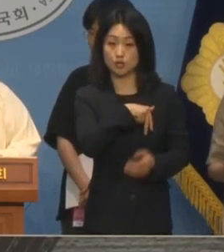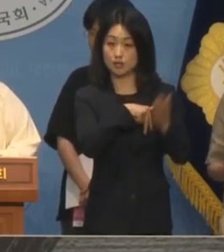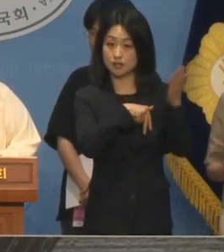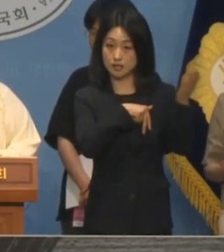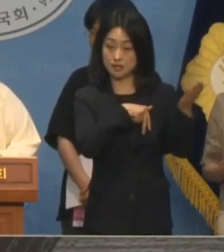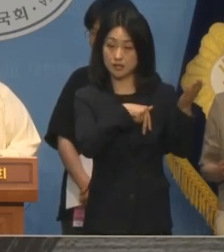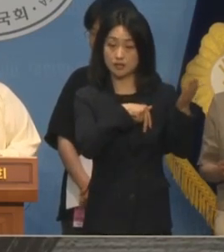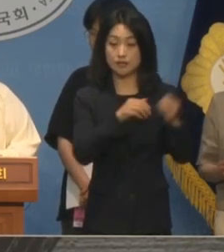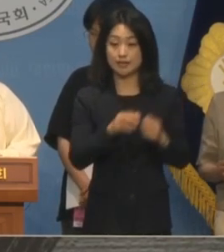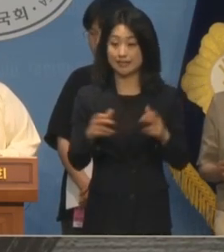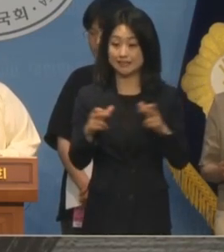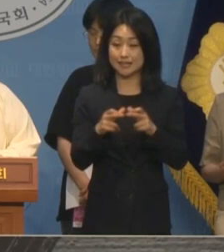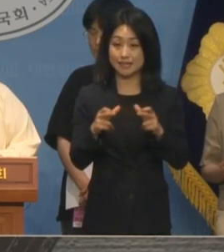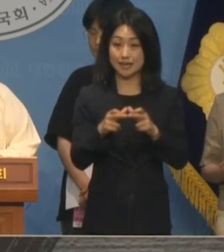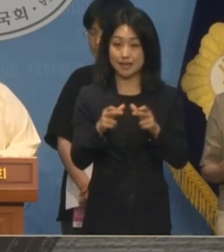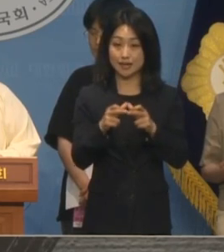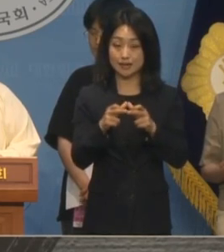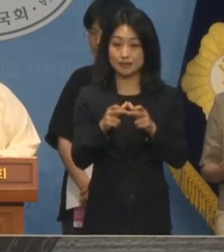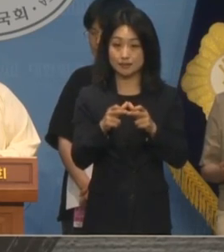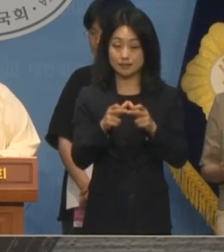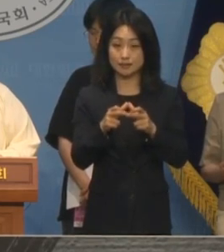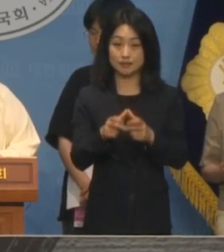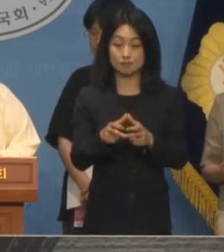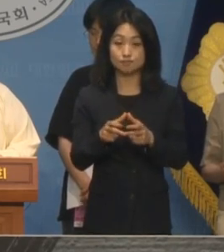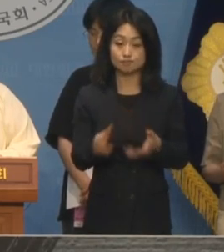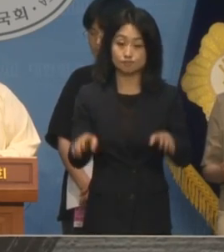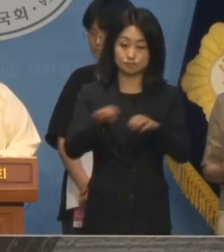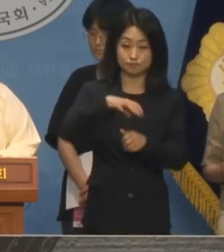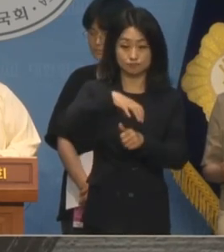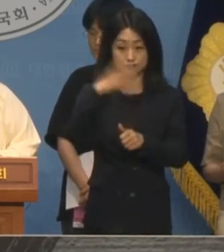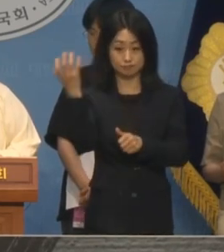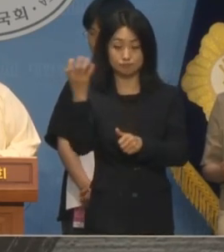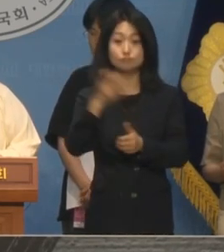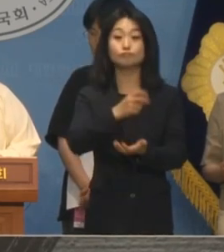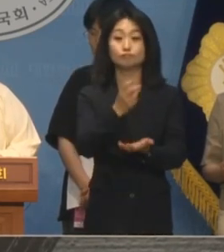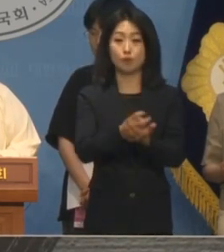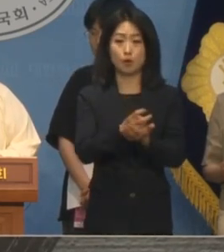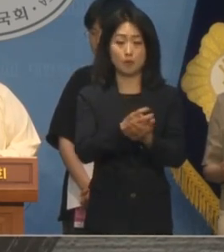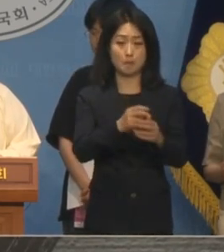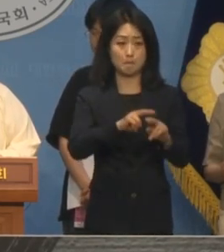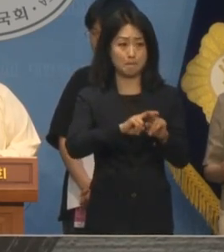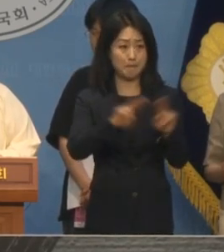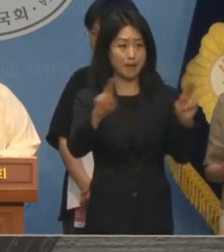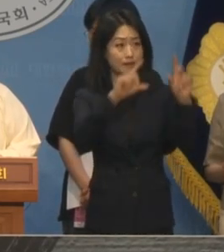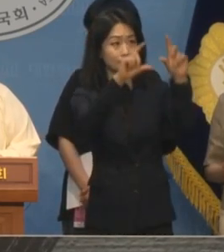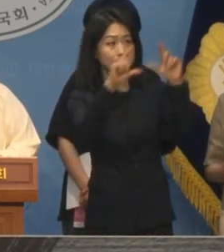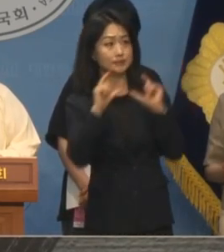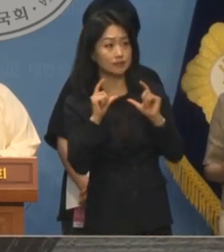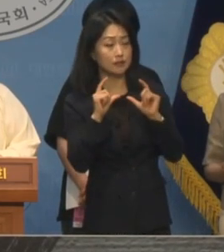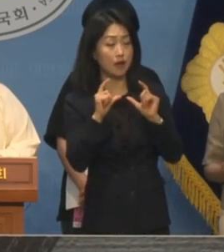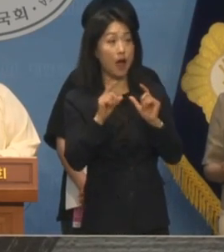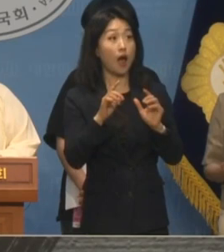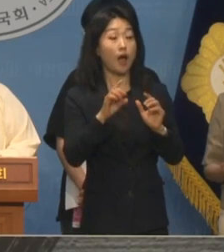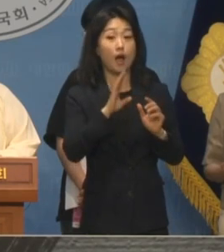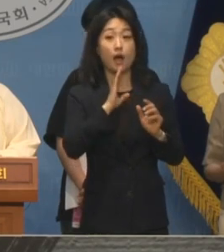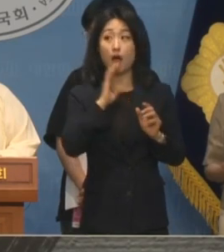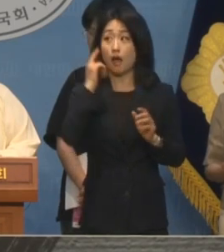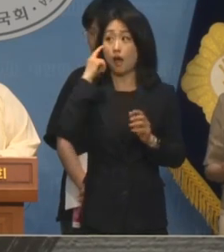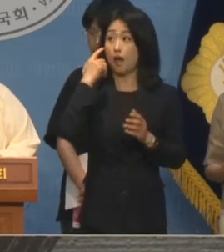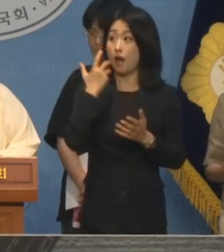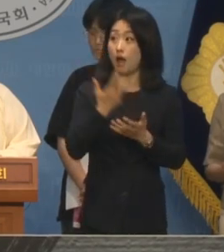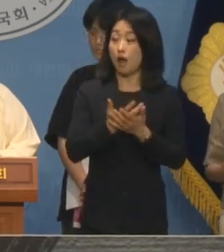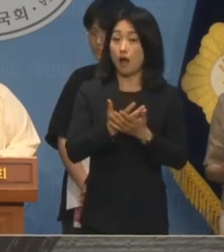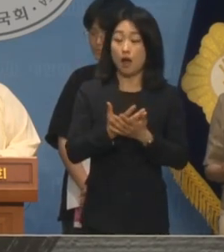서울시의회가 탈시설 지원 조례를 폐지한다고 합니다. 저는 처음에 그 말을 듣고 나서 너무나